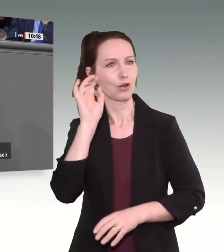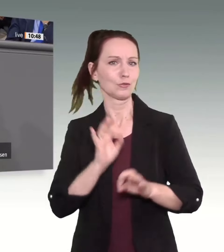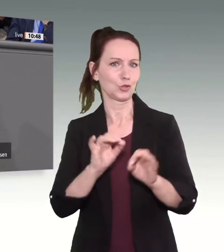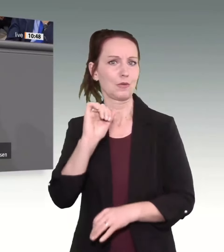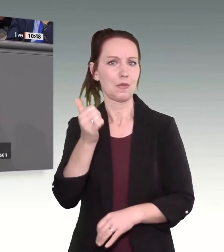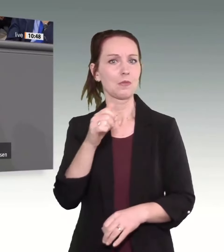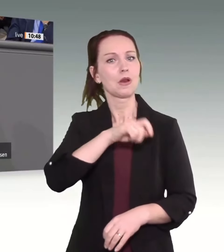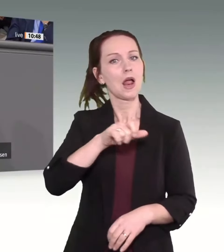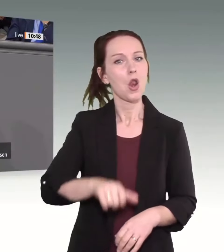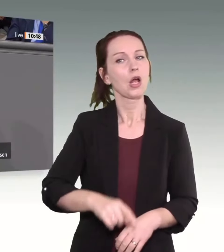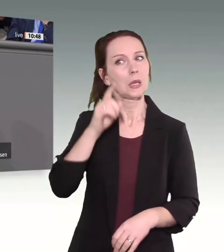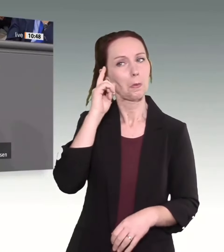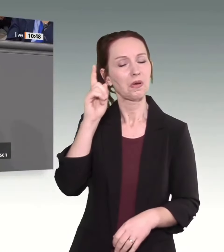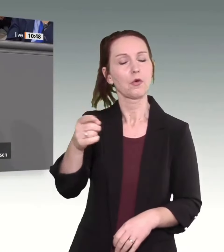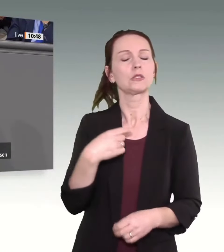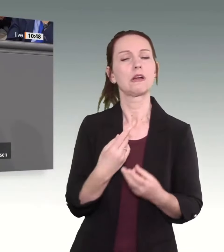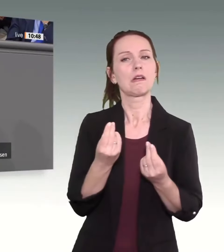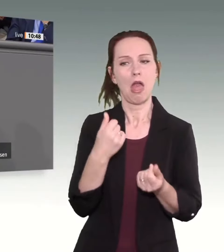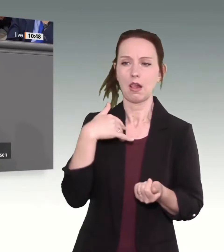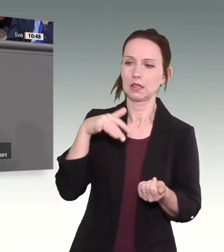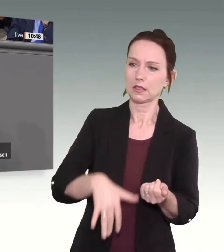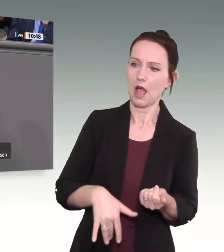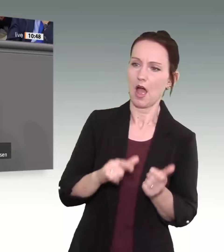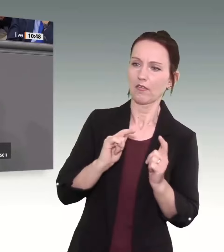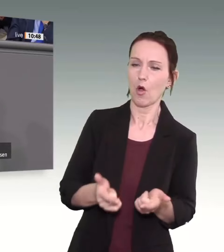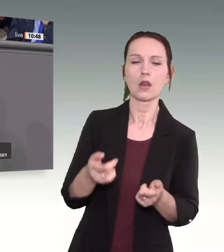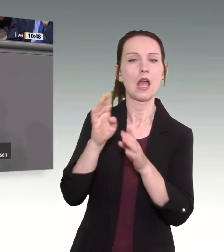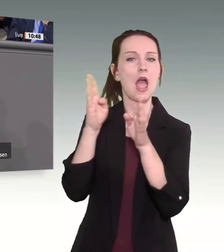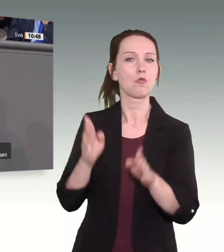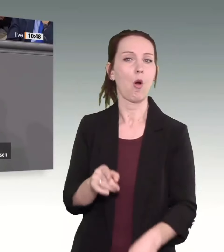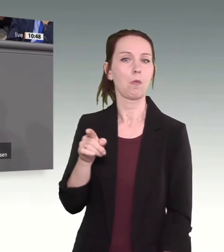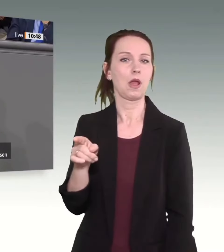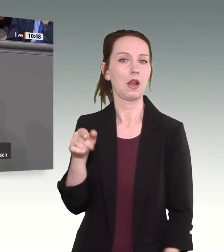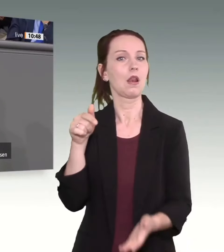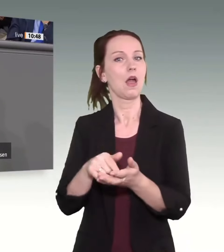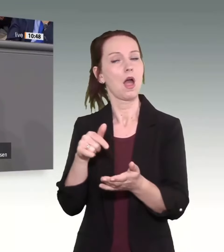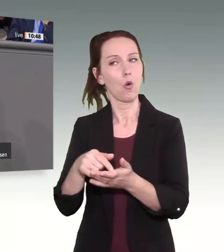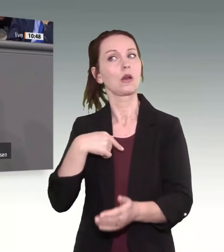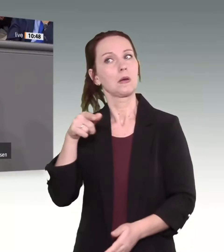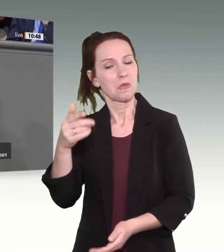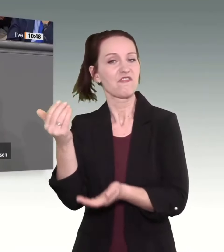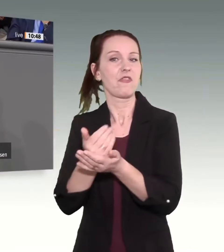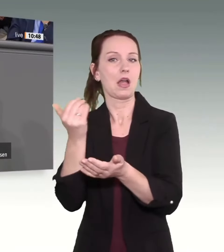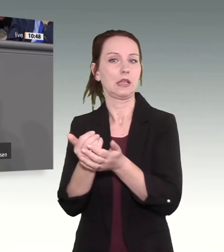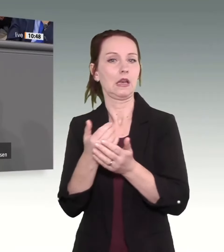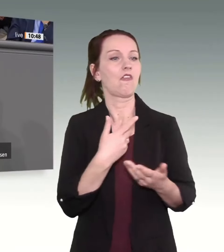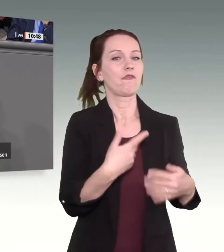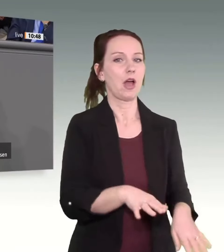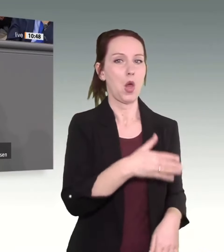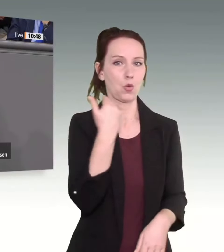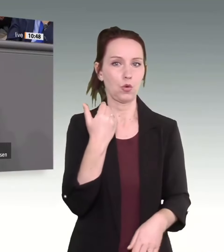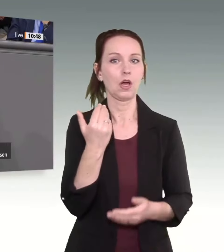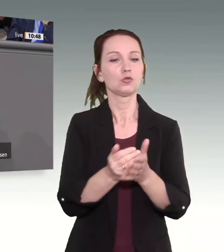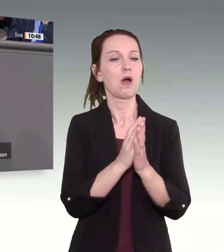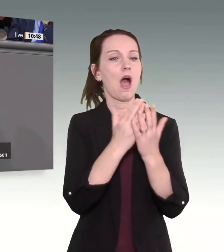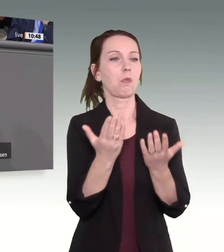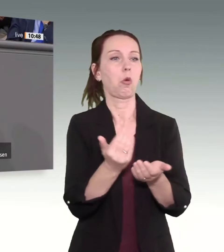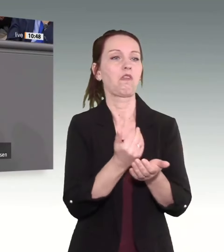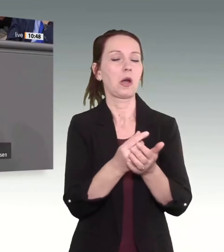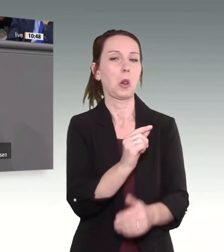bewusst in Immobilien investieren, weil sie damit mehr Geld verdienen als verlieren. Und weil sie damit mehr Geld verdienen als mit dem